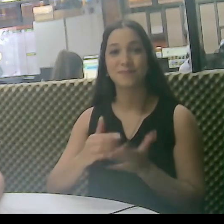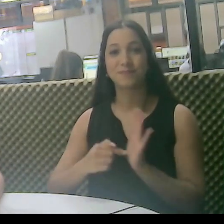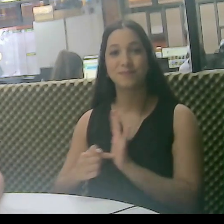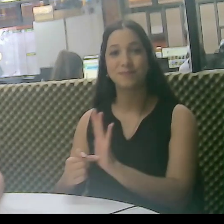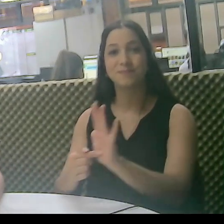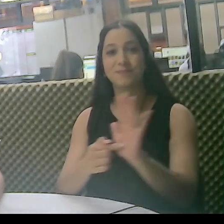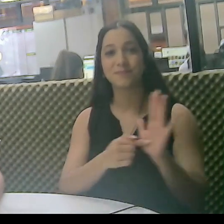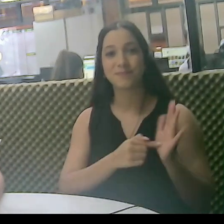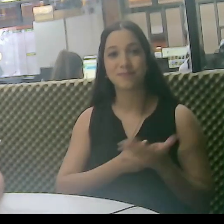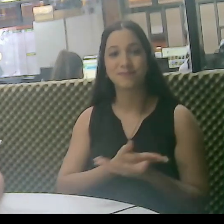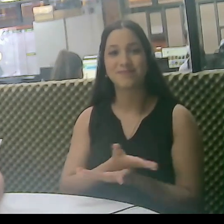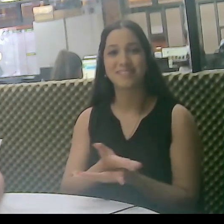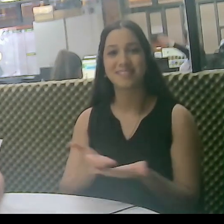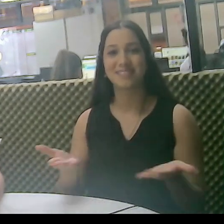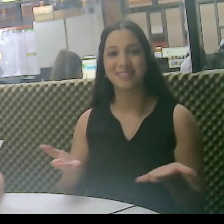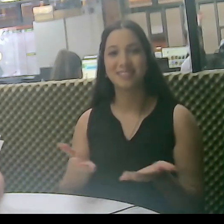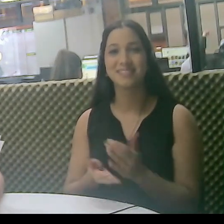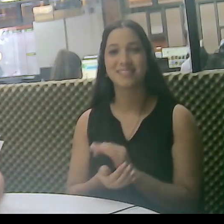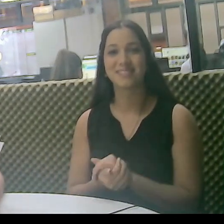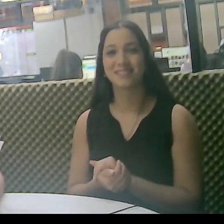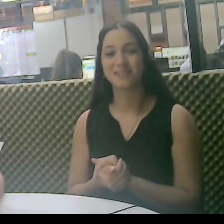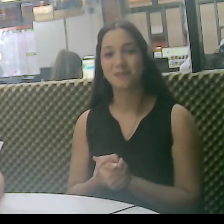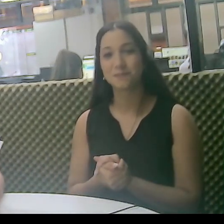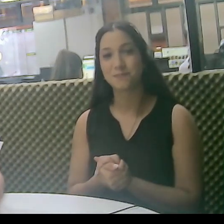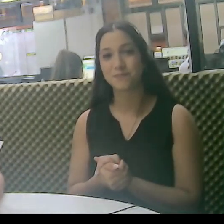Uberlândia no ar pra você.